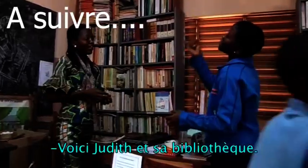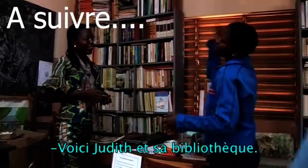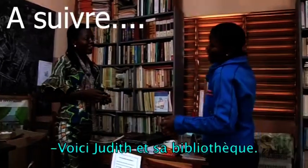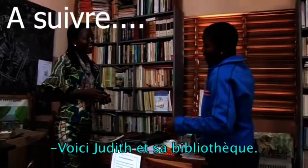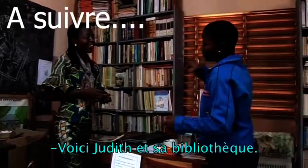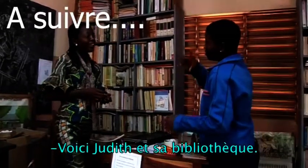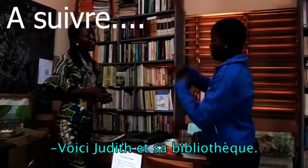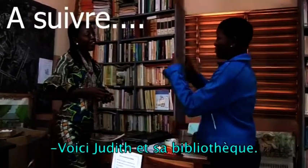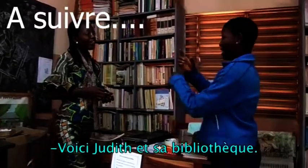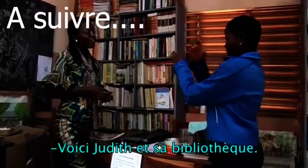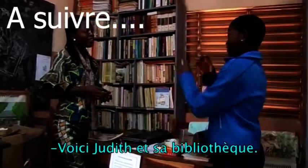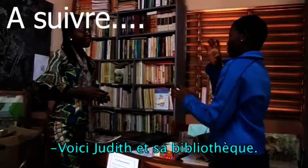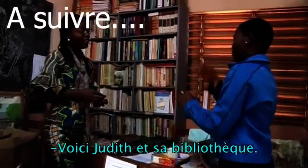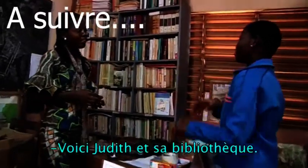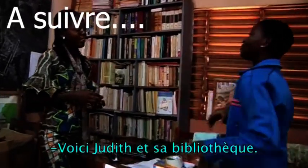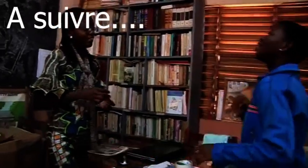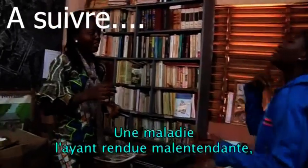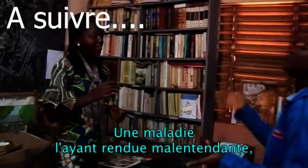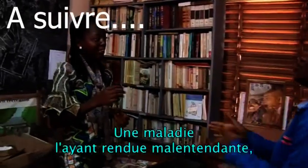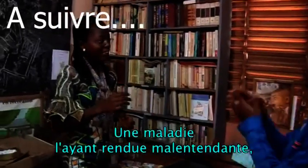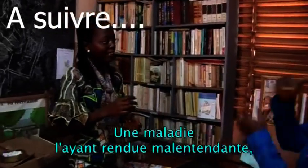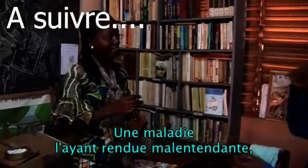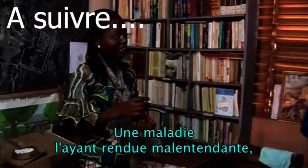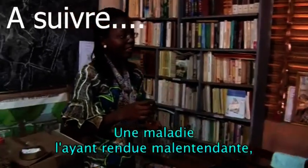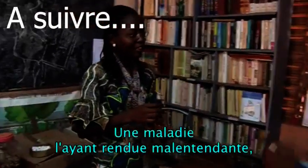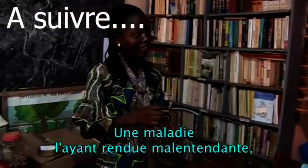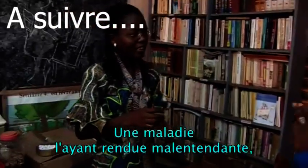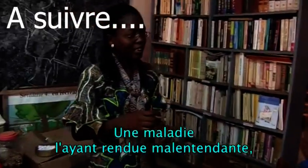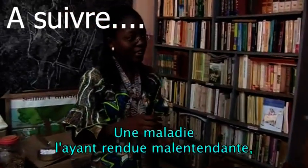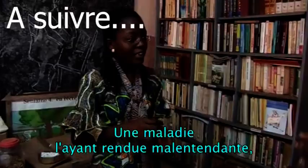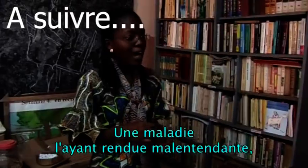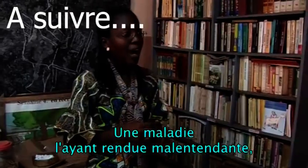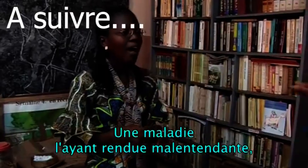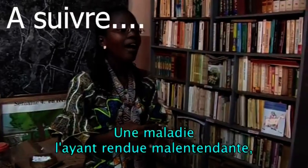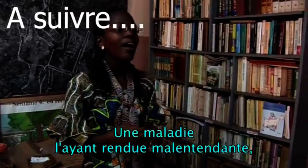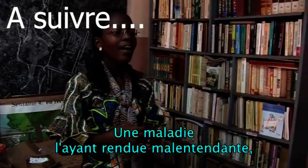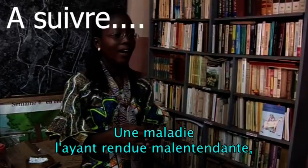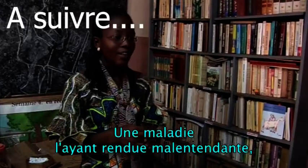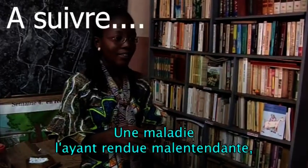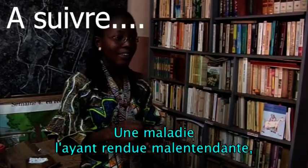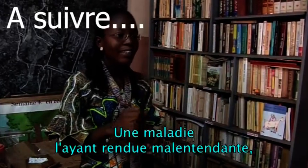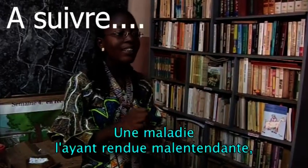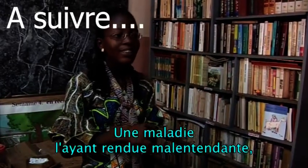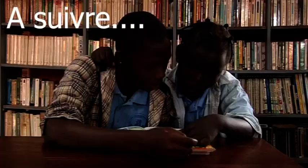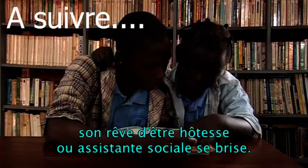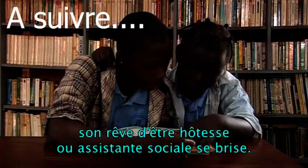Voici le domaine de Judith, la bibliothèque. Lorsqu'une maladie la rend malentendante, son rêve de devenir hôtesse de l'air ou